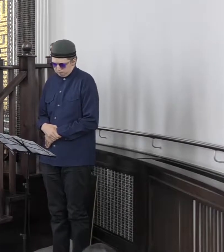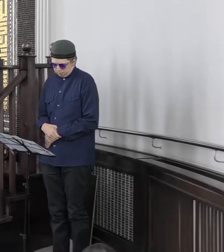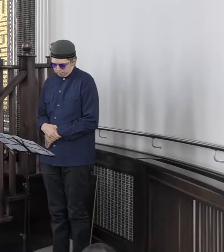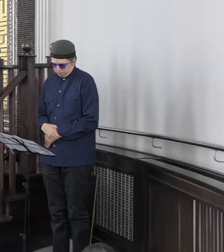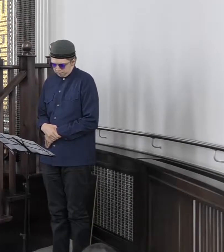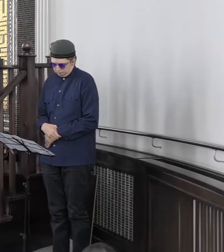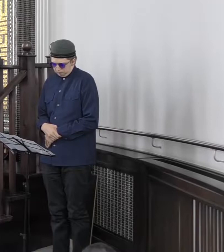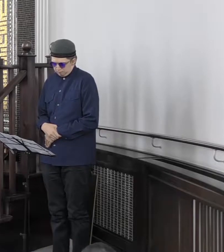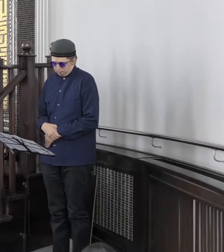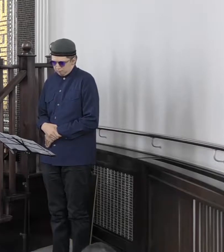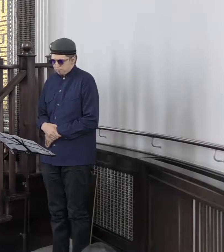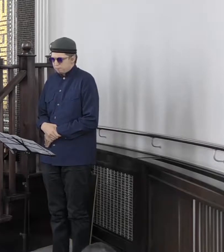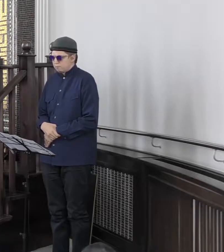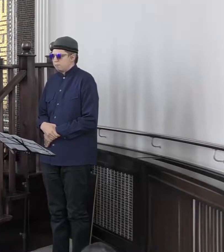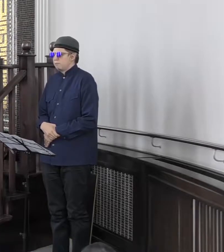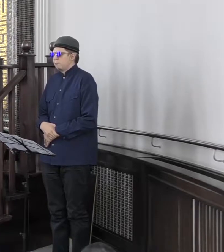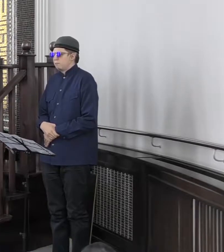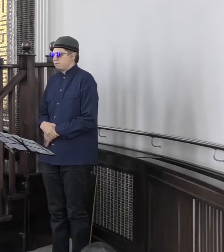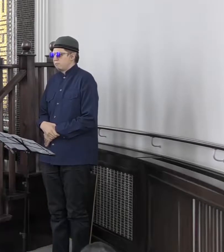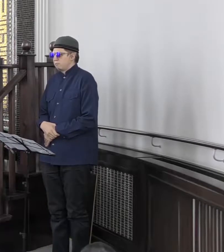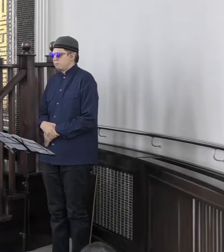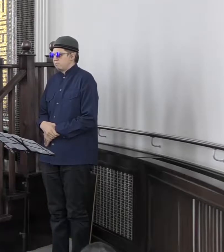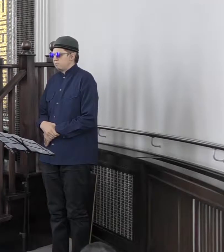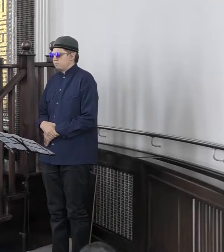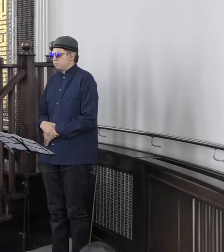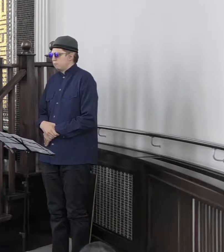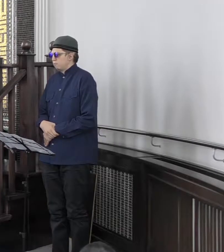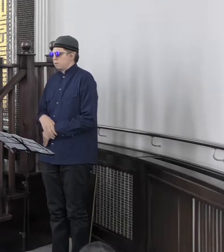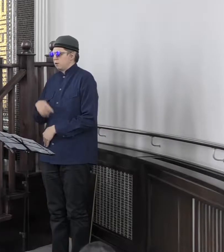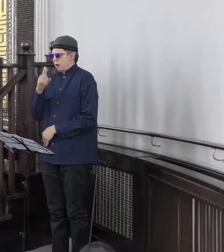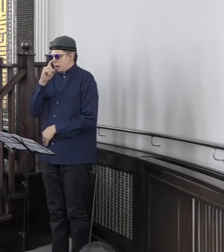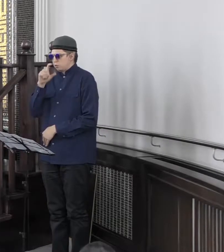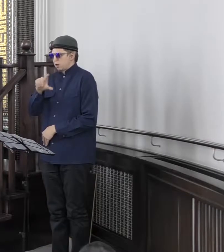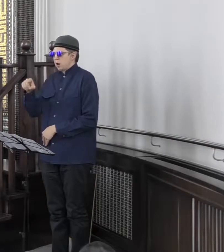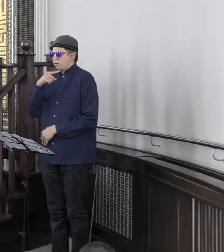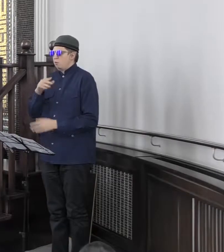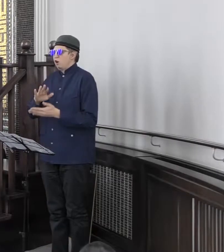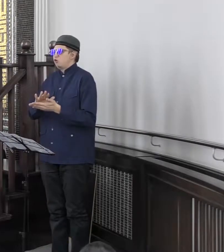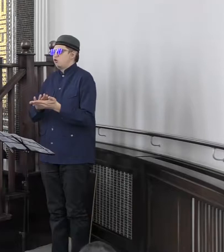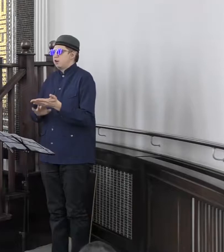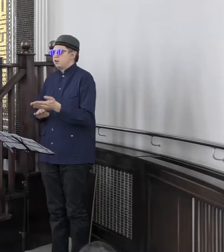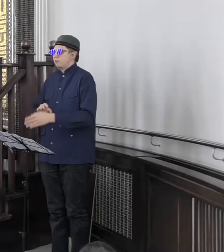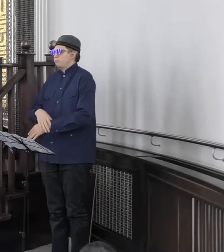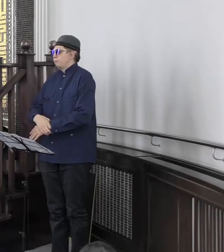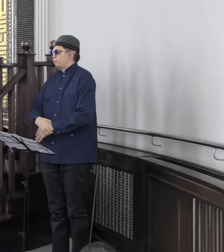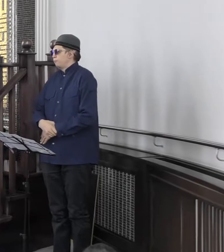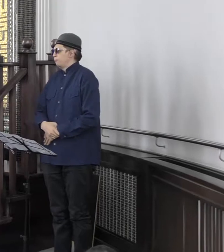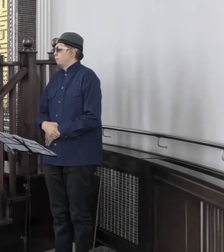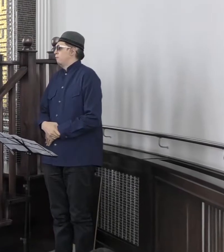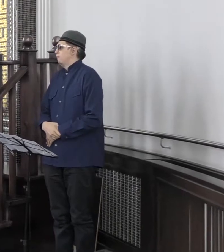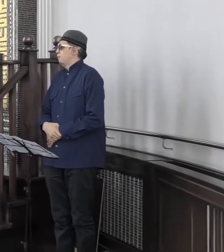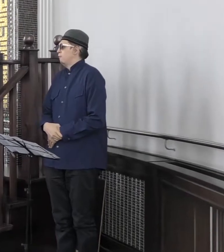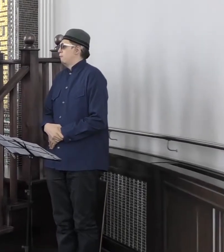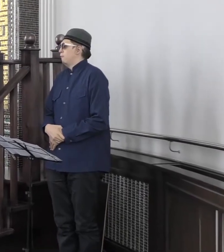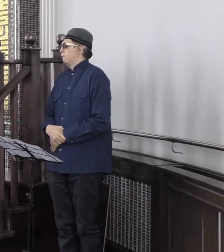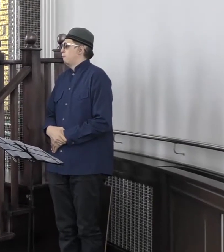يا أيها الذين آمنوا اتقوا الله حق تقاته ولا تموتن إلا وأنتم مسلمون،